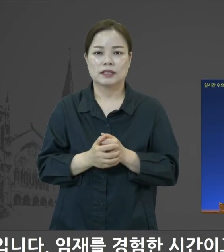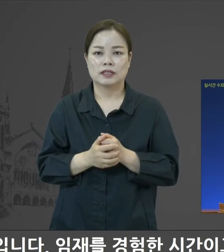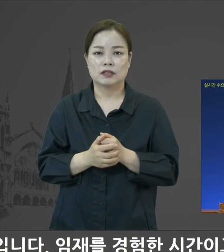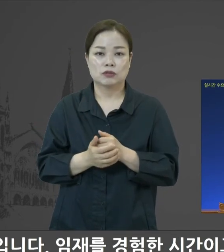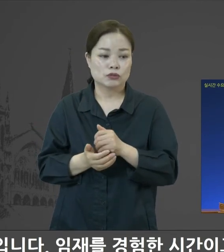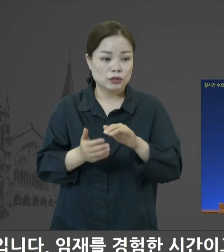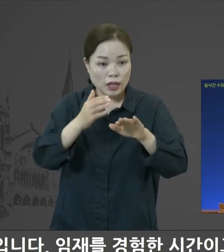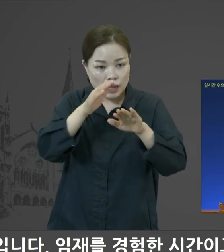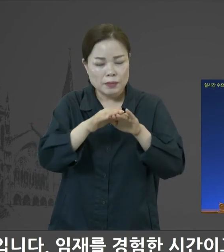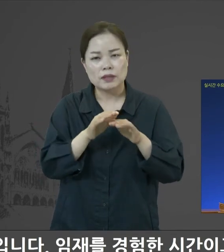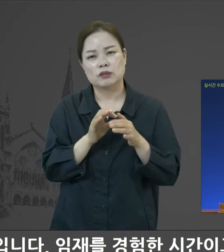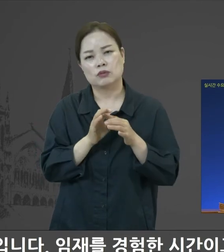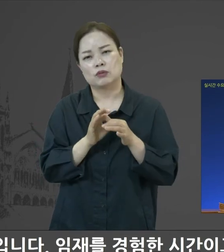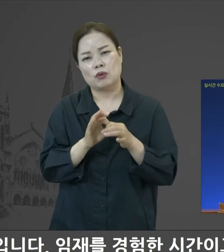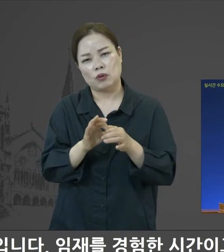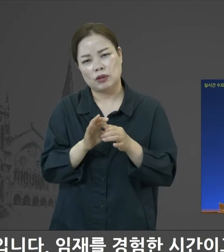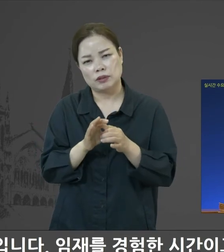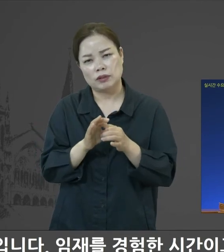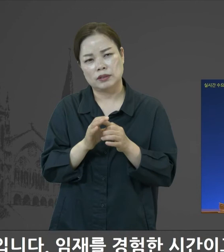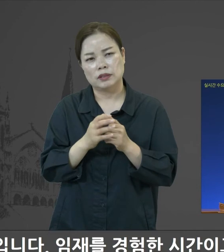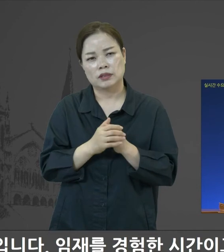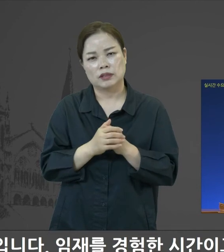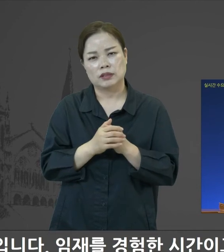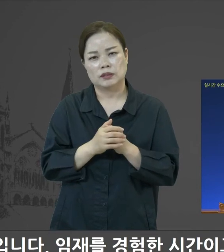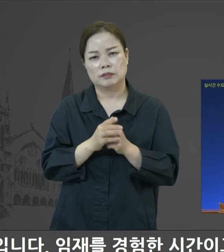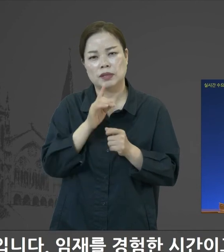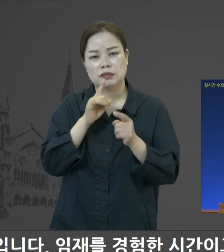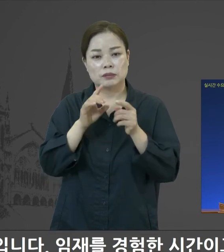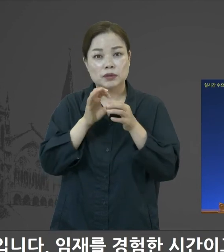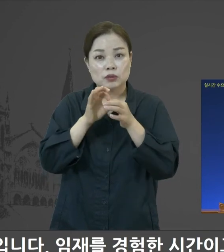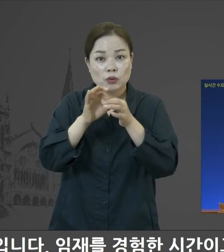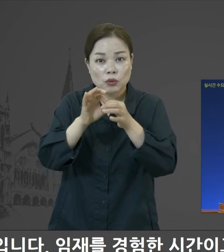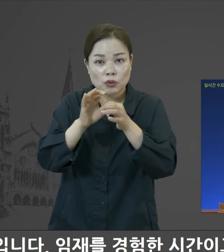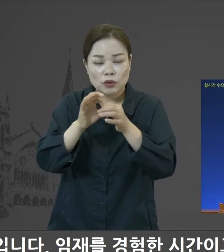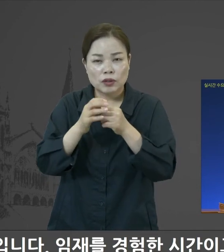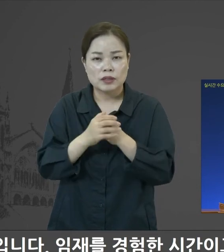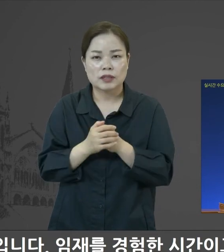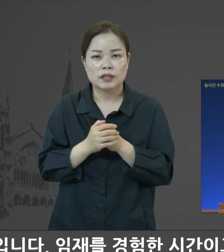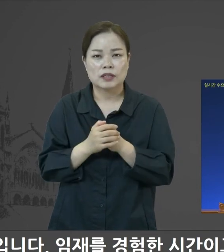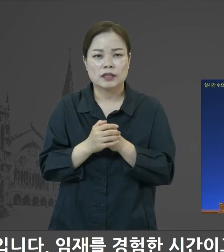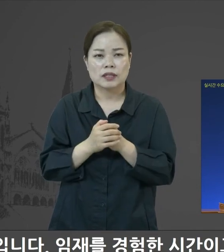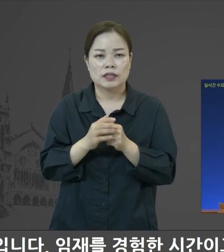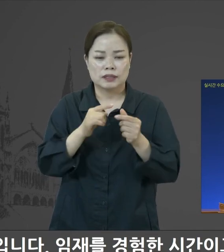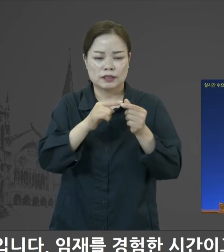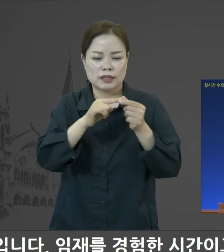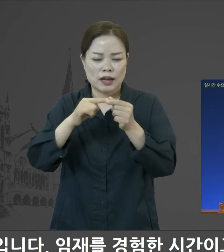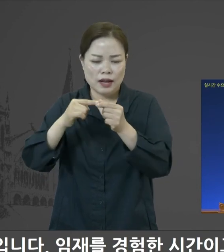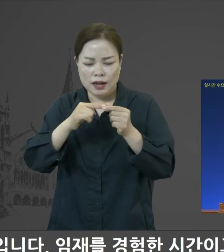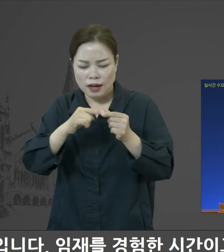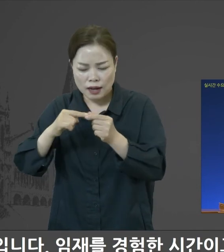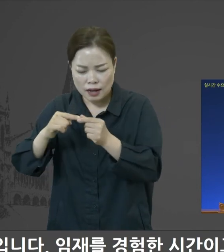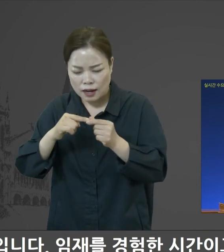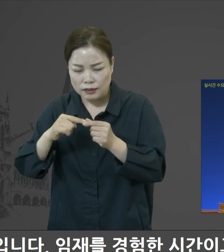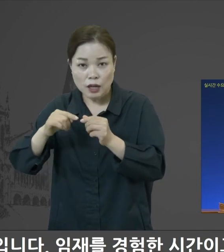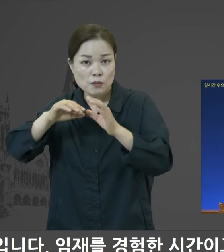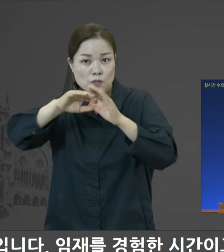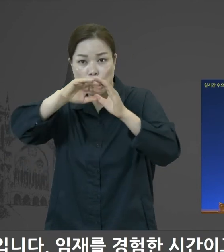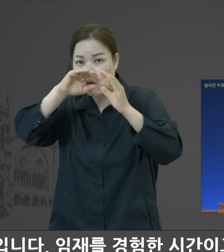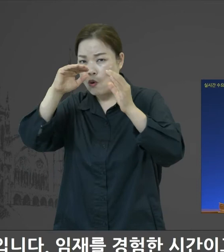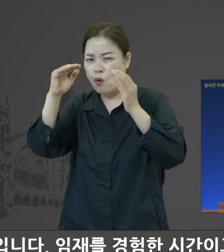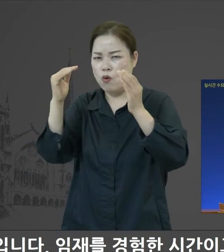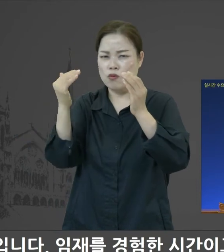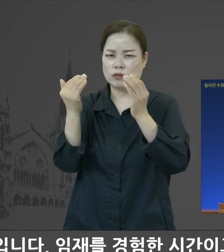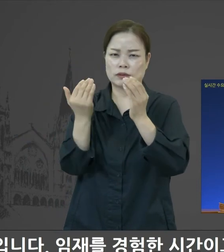그러기에 우리는 예배를 통해서, 지내지는 말씀을 통해서, 불려지는 찬양의 가사 그 하나하나 그 모든